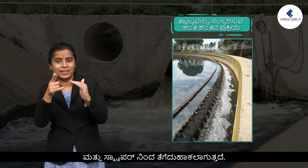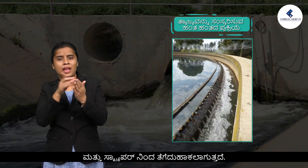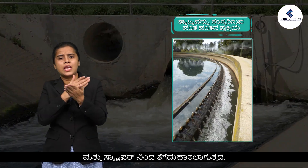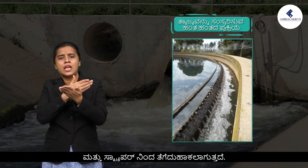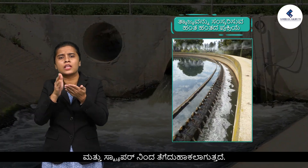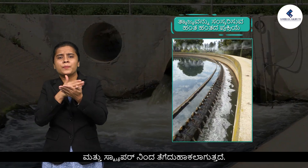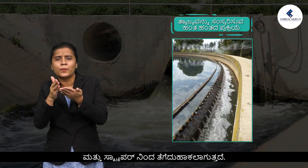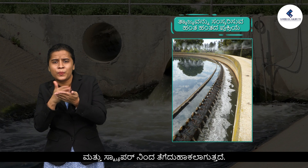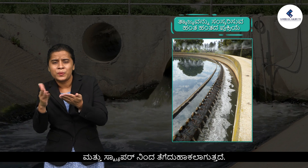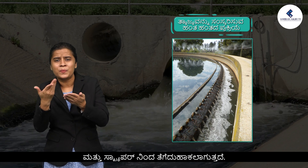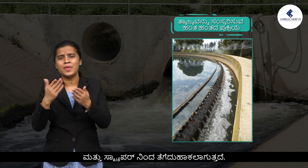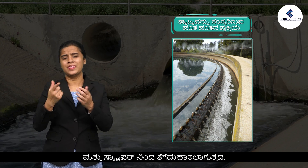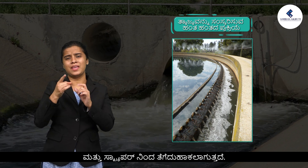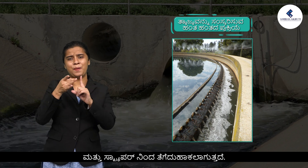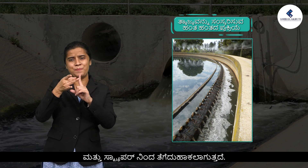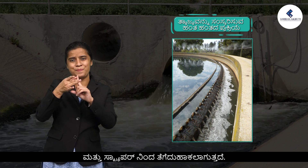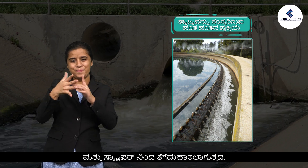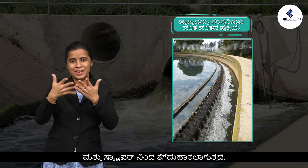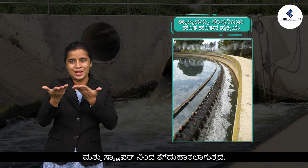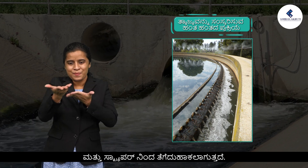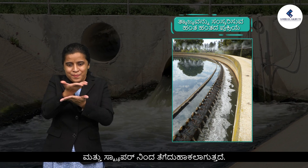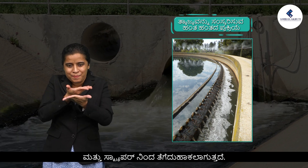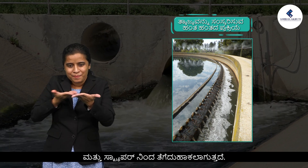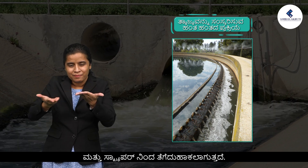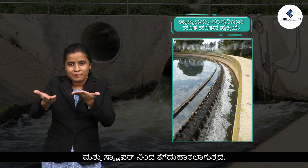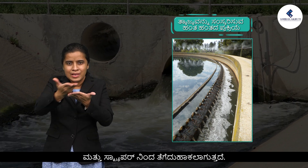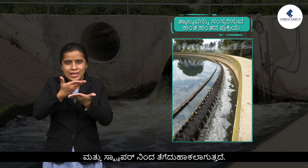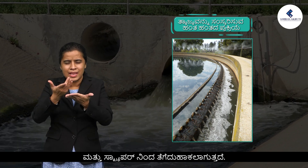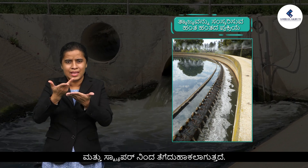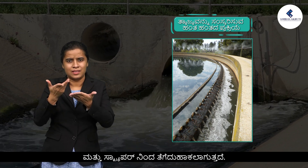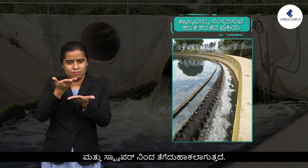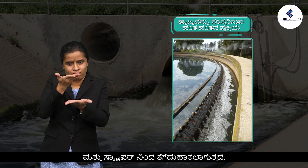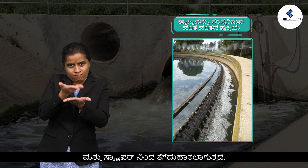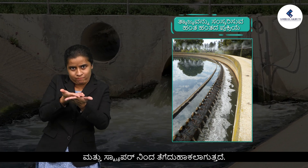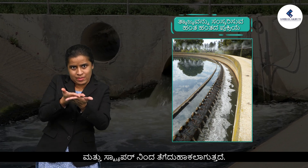ನೆಲೆಗೊಳ್ಳುತ್ತವೆ ಮತ್ತು ಸ್ಕ್ರ್ಯಾಪರ್ನಿಂದ ತೆಗೆದುಹಾಕಲಾಗುತ್ತದೆ.